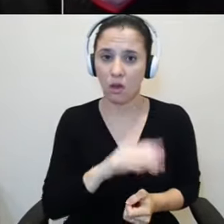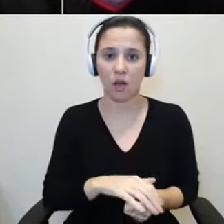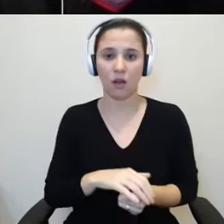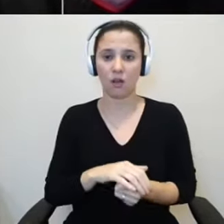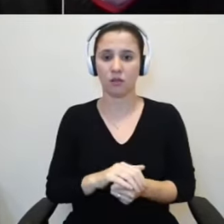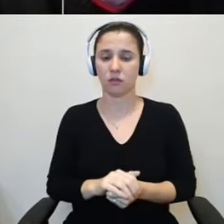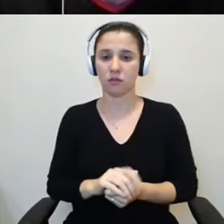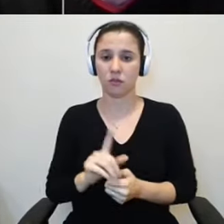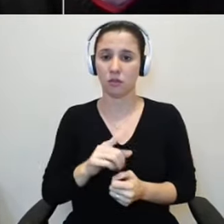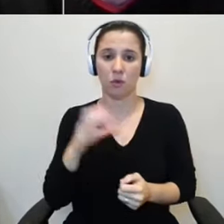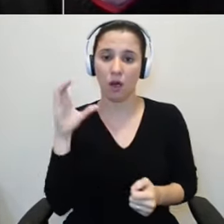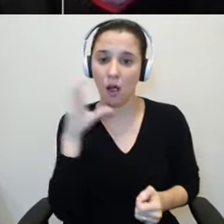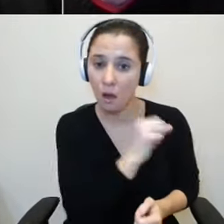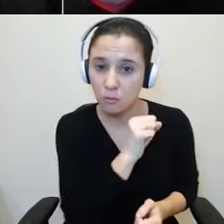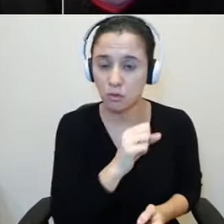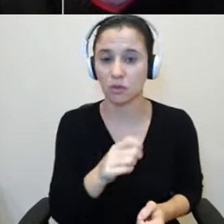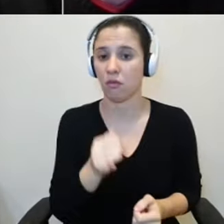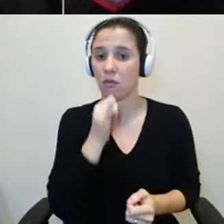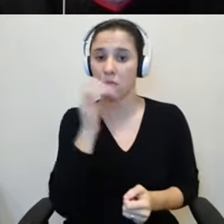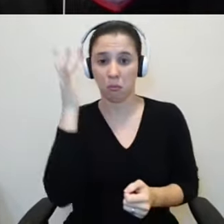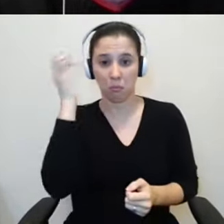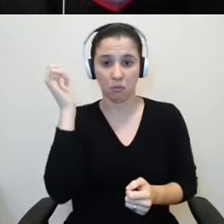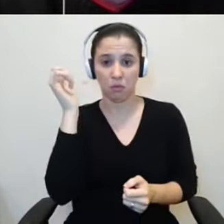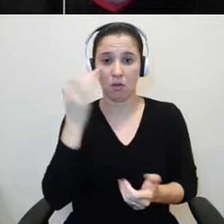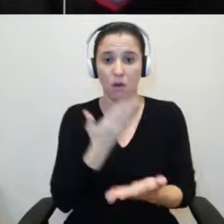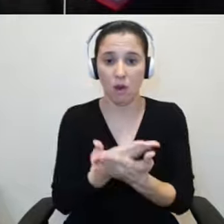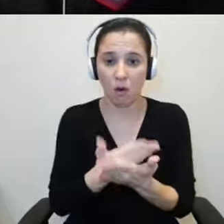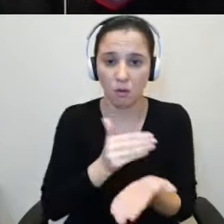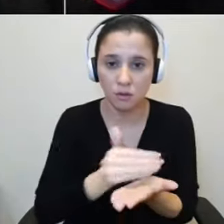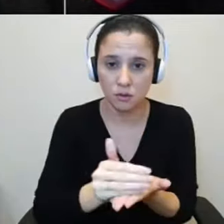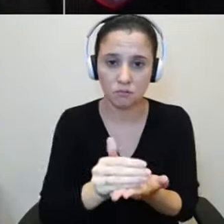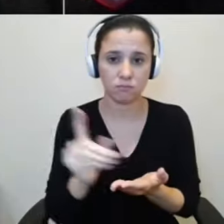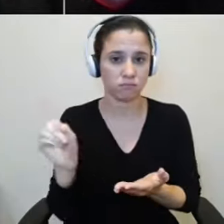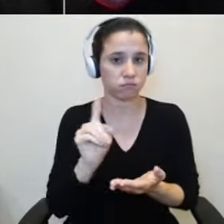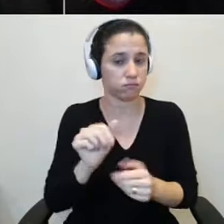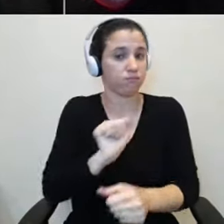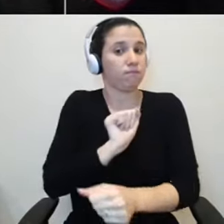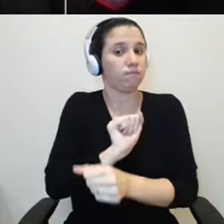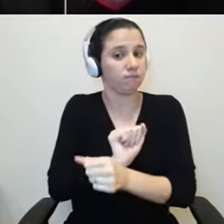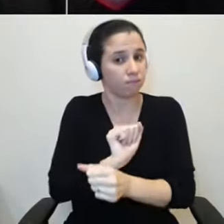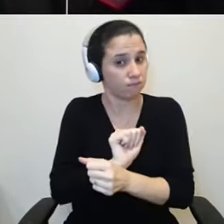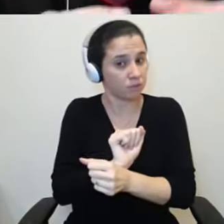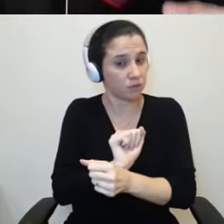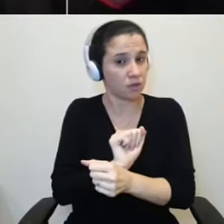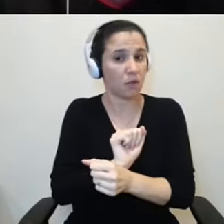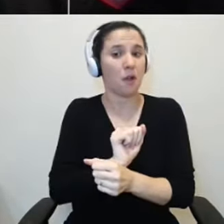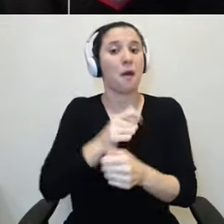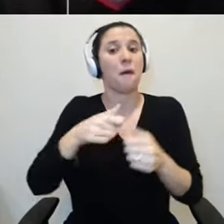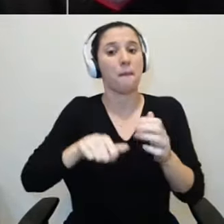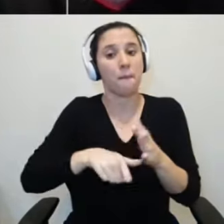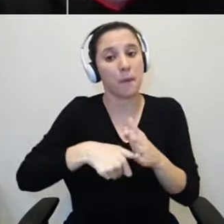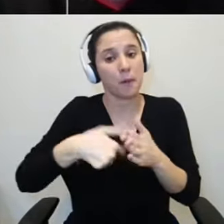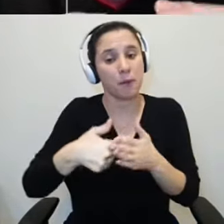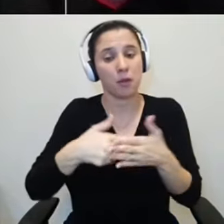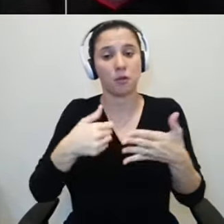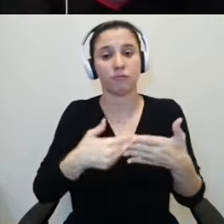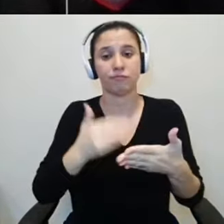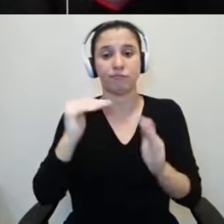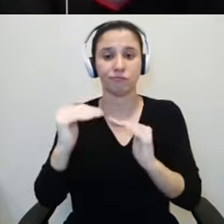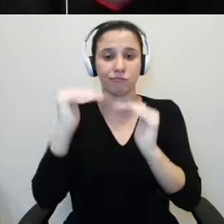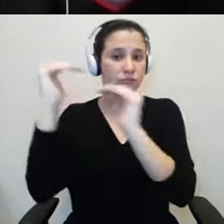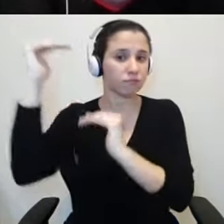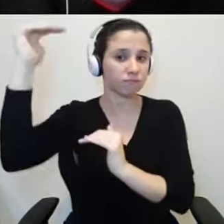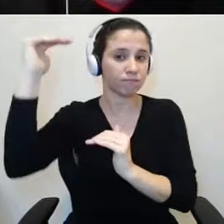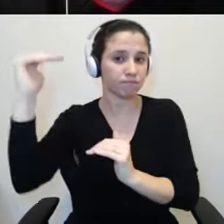início das atividades letivas e das aulas. A gente vai justamente fazer todas as etapas, divulgar, deixar isso muito